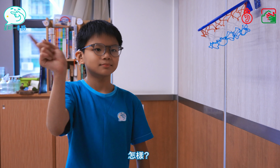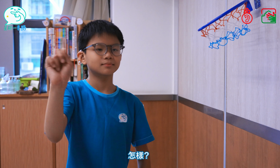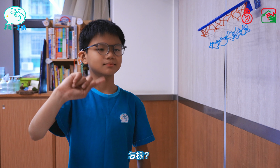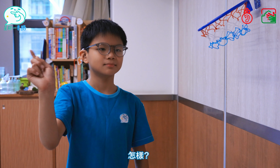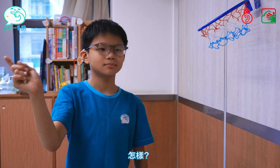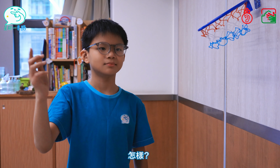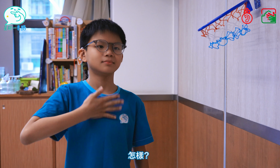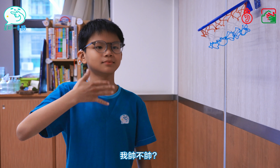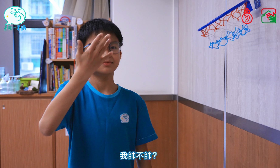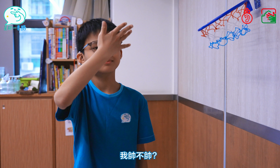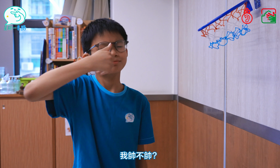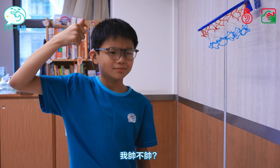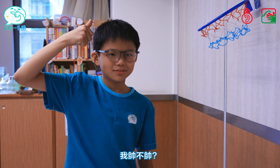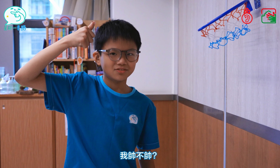點樣啊？我係咪好型呢？